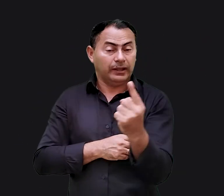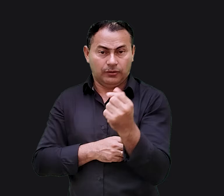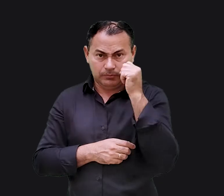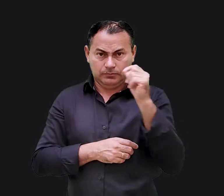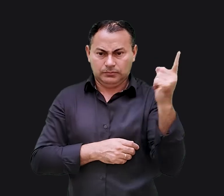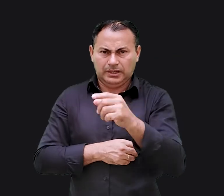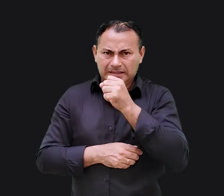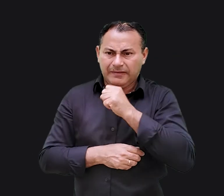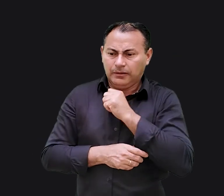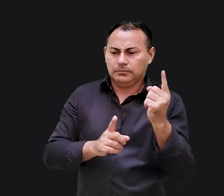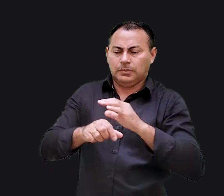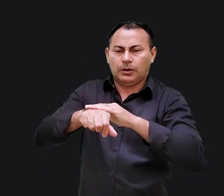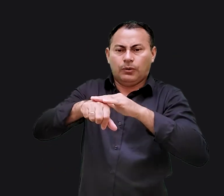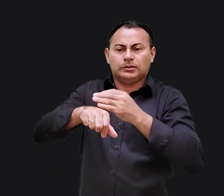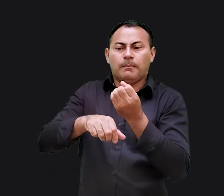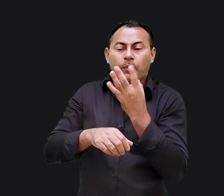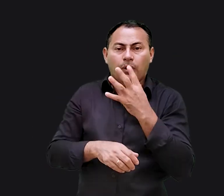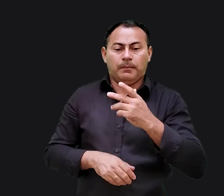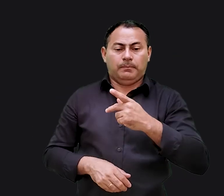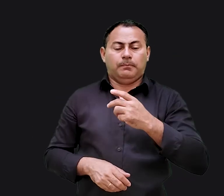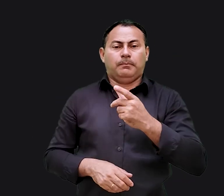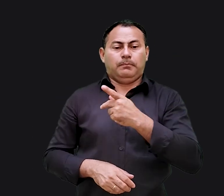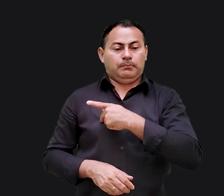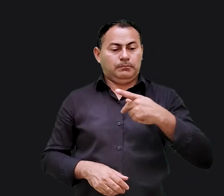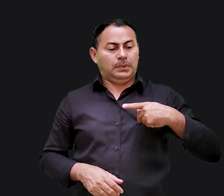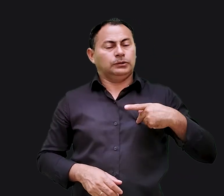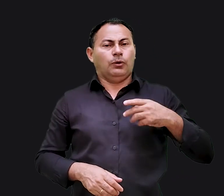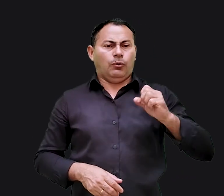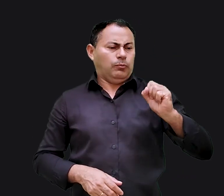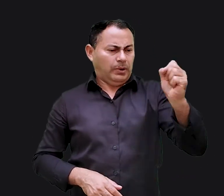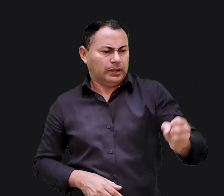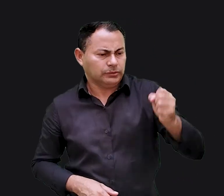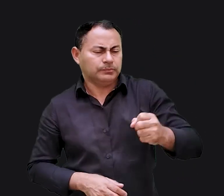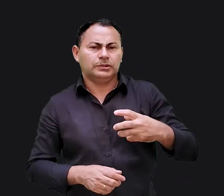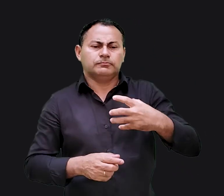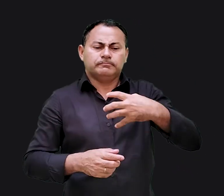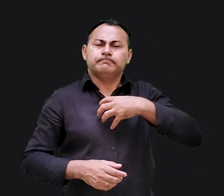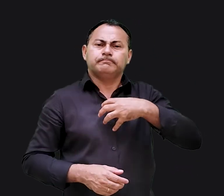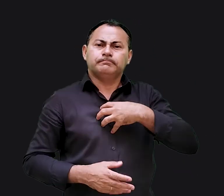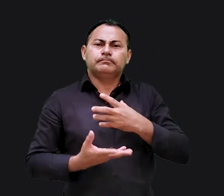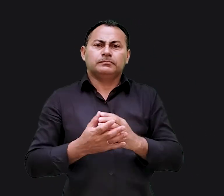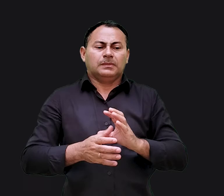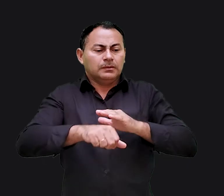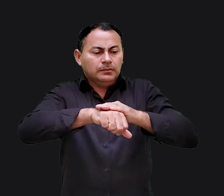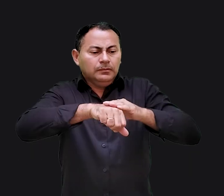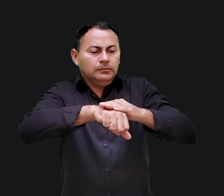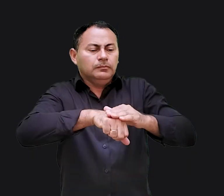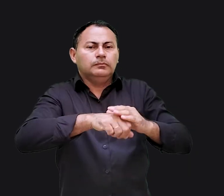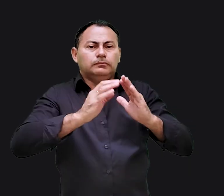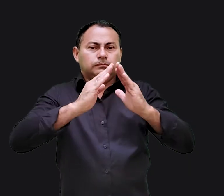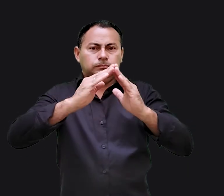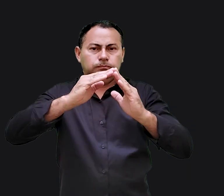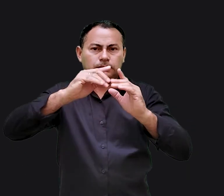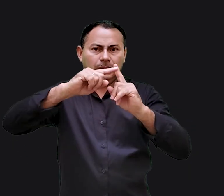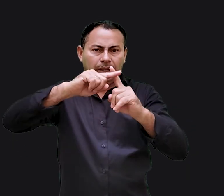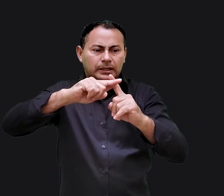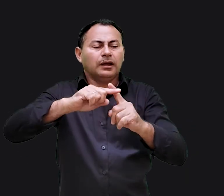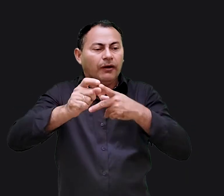foi uma conversa muito boa, pastor. E foi exatamente assim que me senti. conversando com a igreja e ela disse